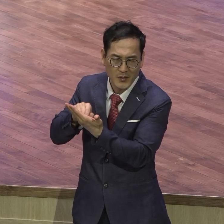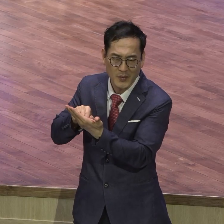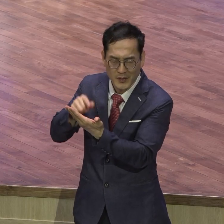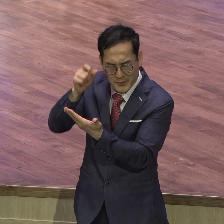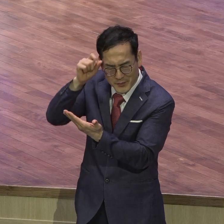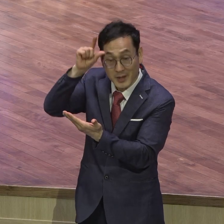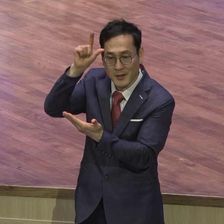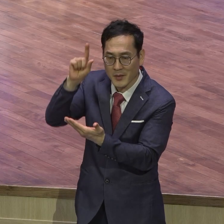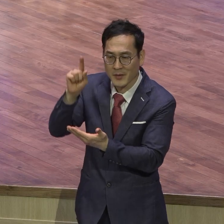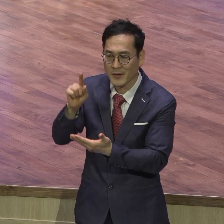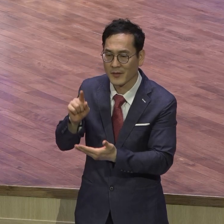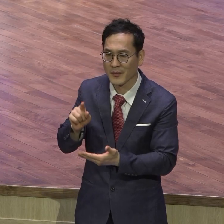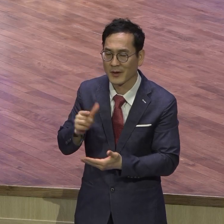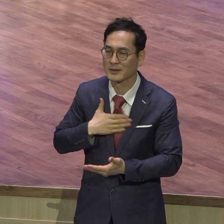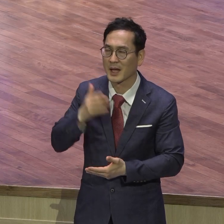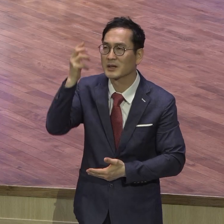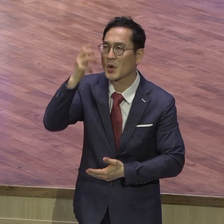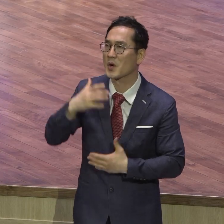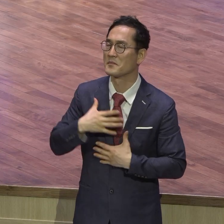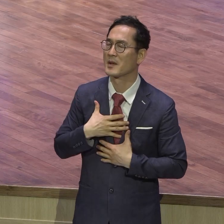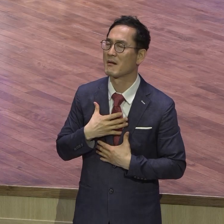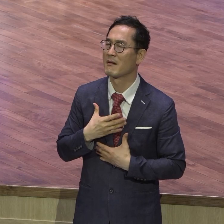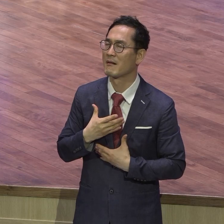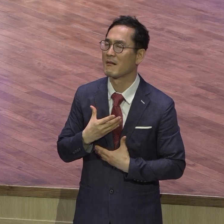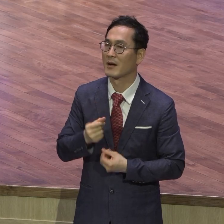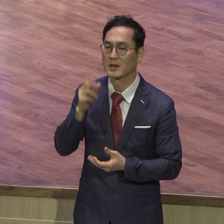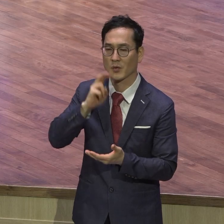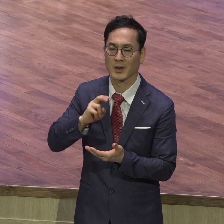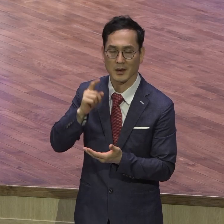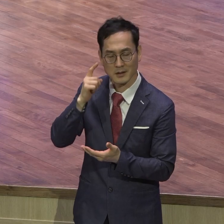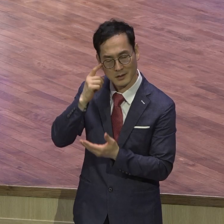쫙 적으신 거예요 그 평안이 어떻게 할 수 있어요